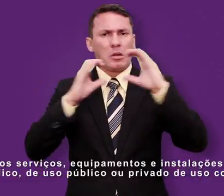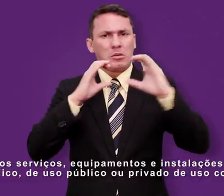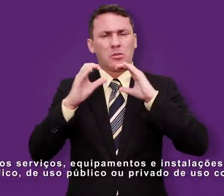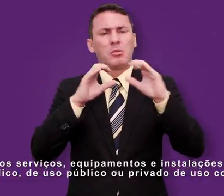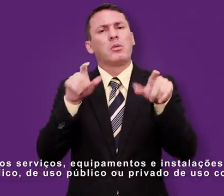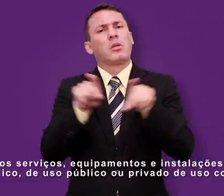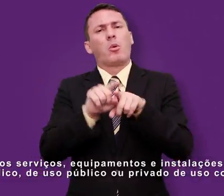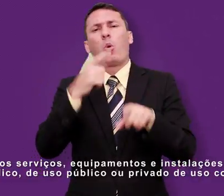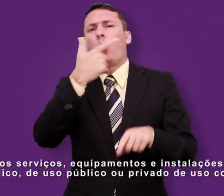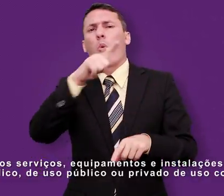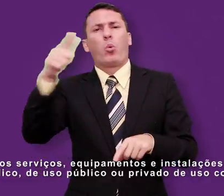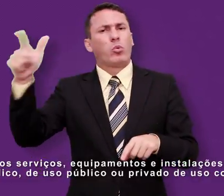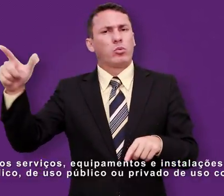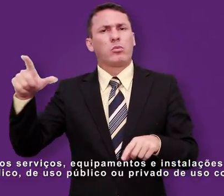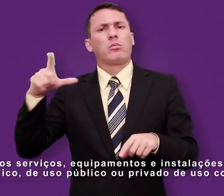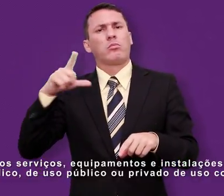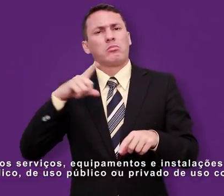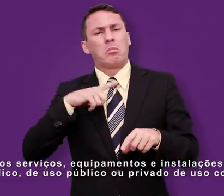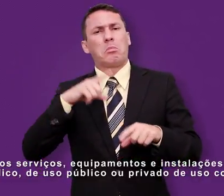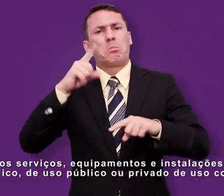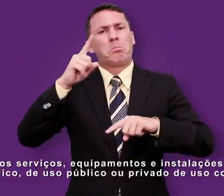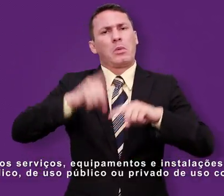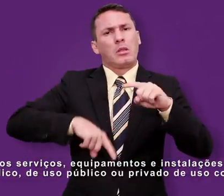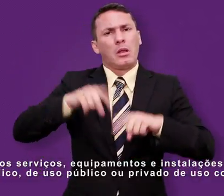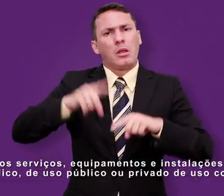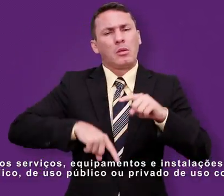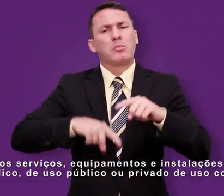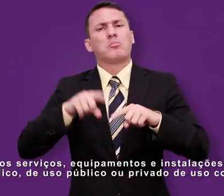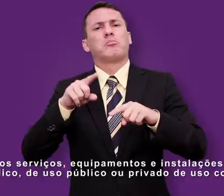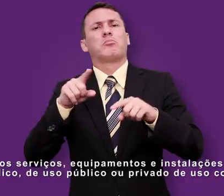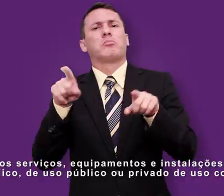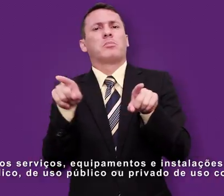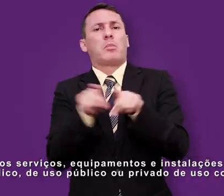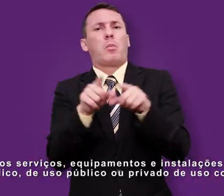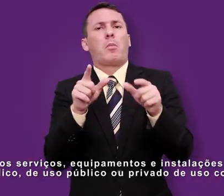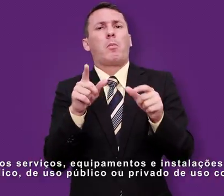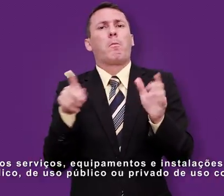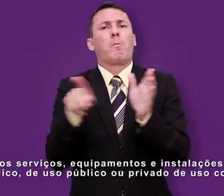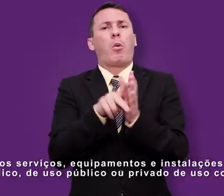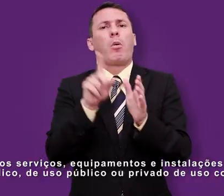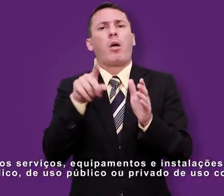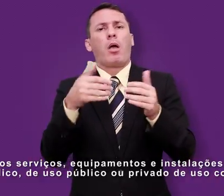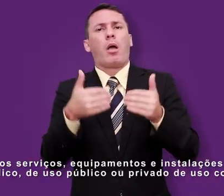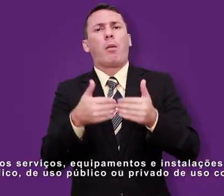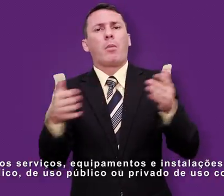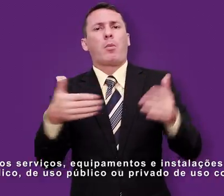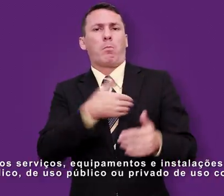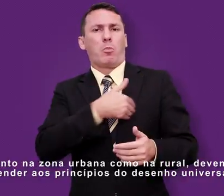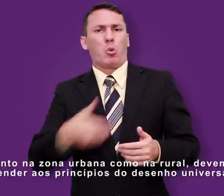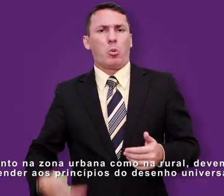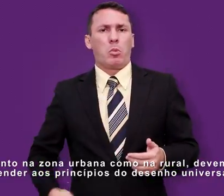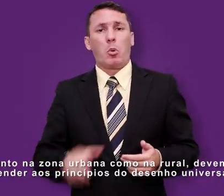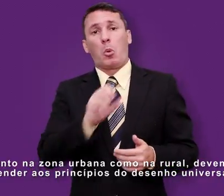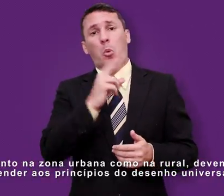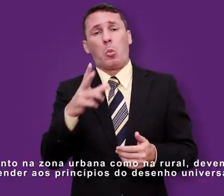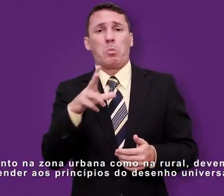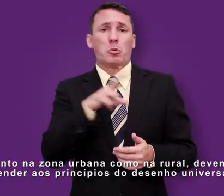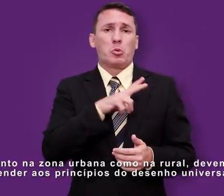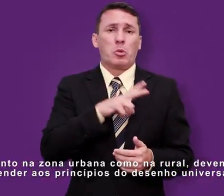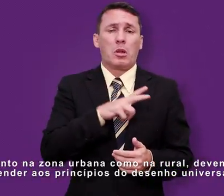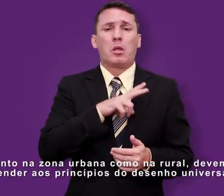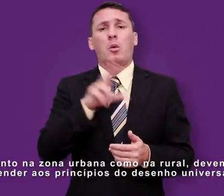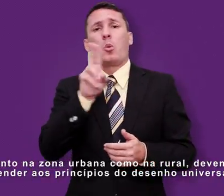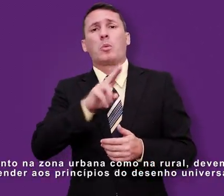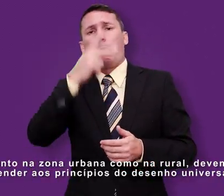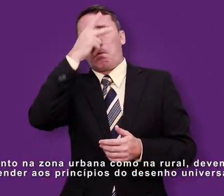serviços, equipamentos e instalações abertos ao público, de uso público ou privado de uso coletivo, tanto na zona